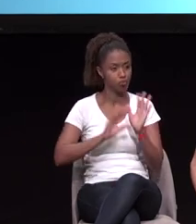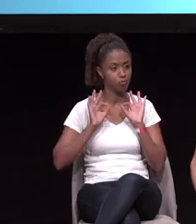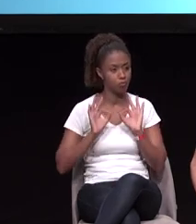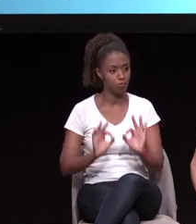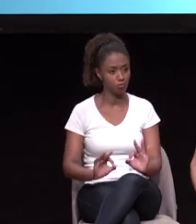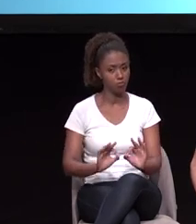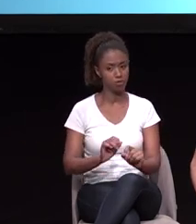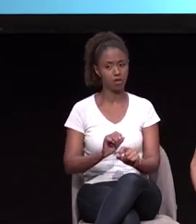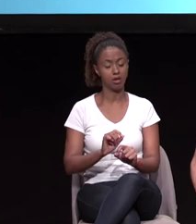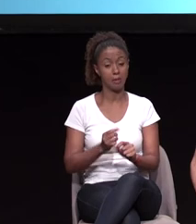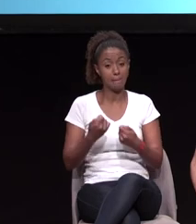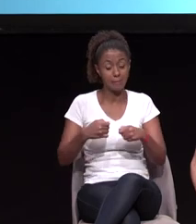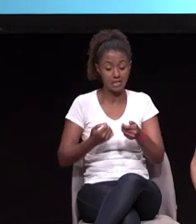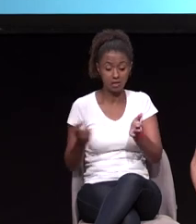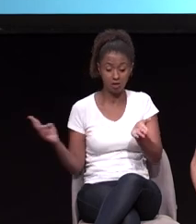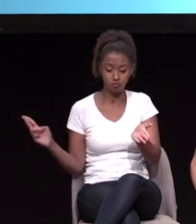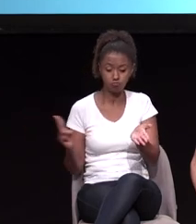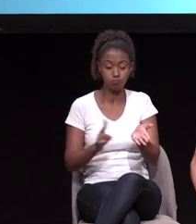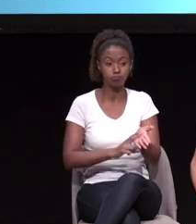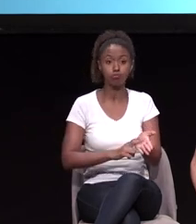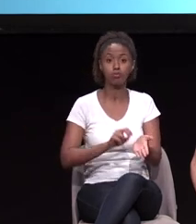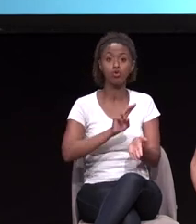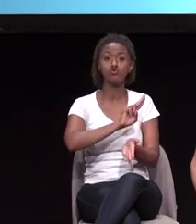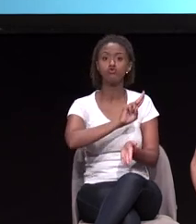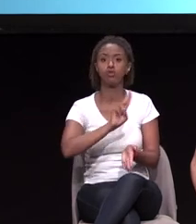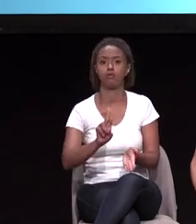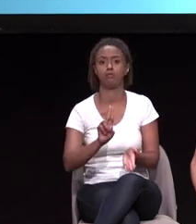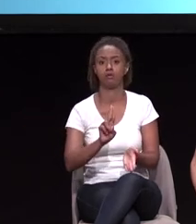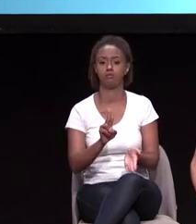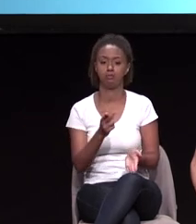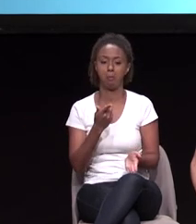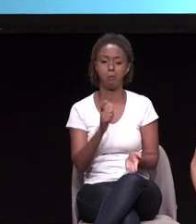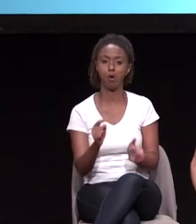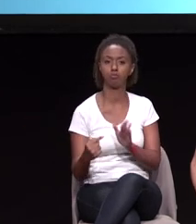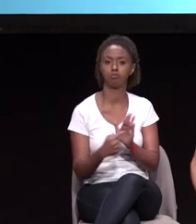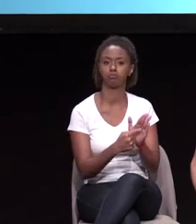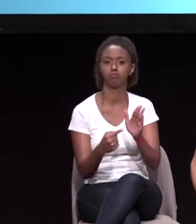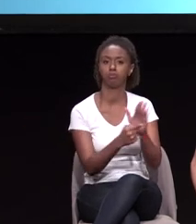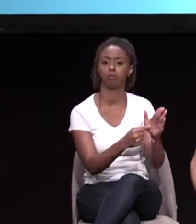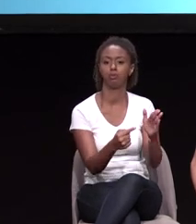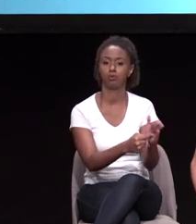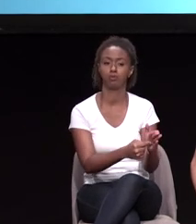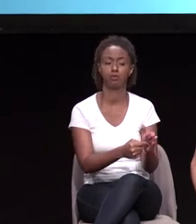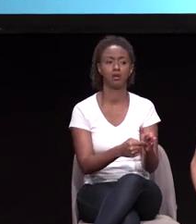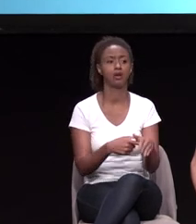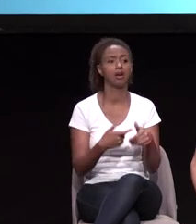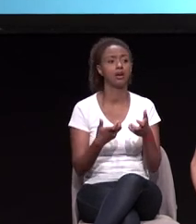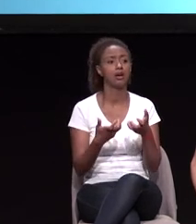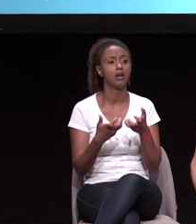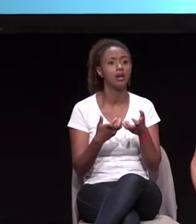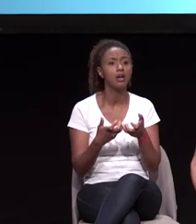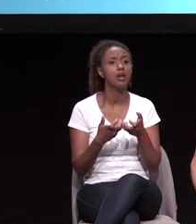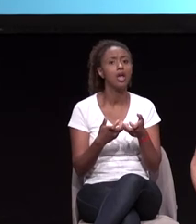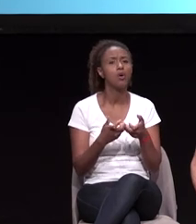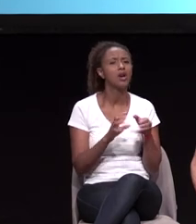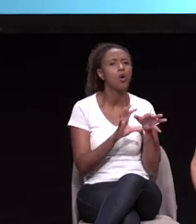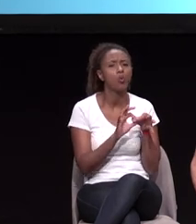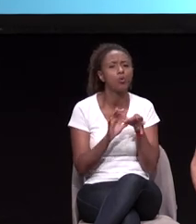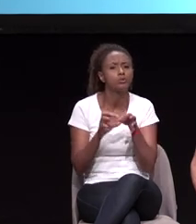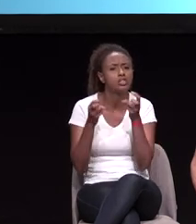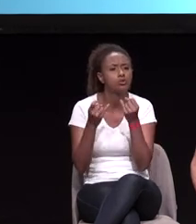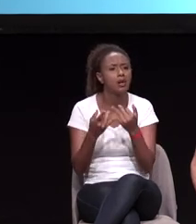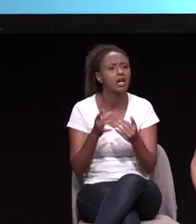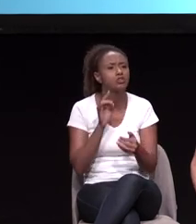precisa nomear as coisas então preciso contextualizar muito rapidamente para retomar esse ponto